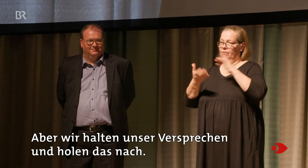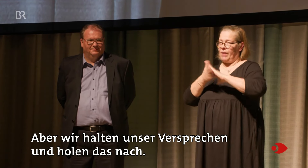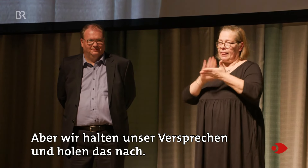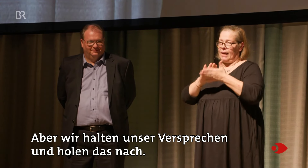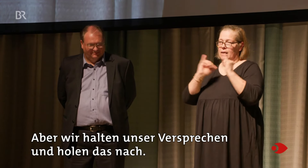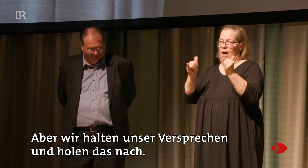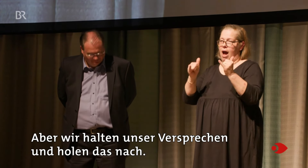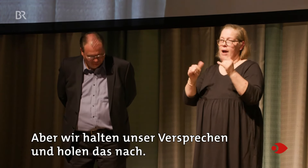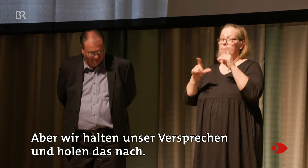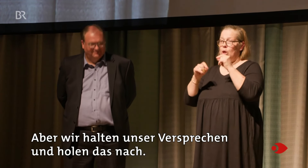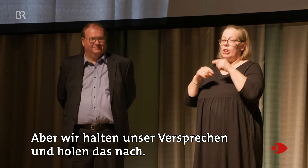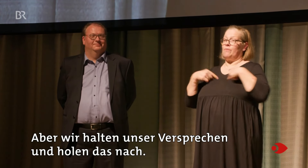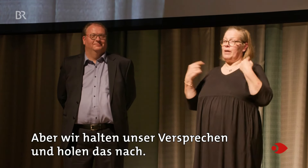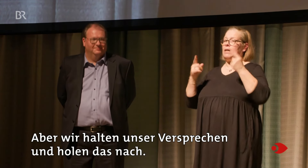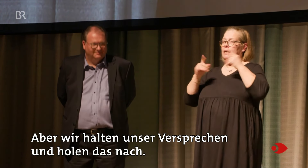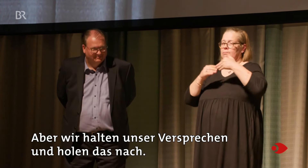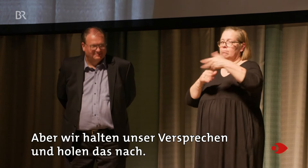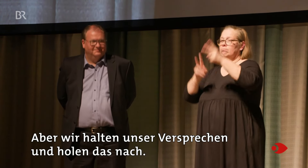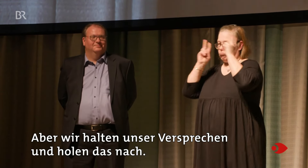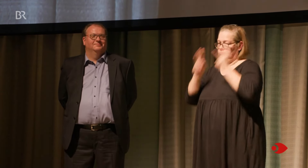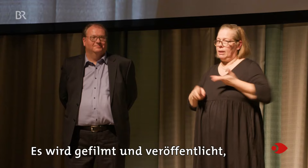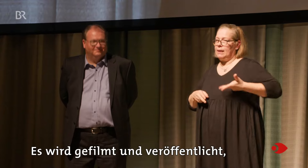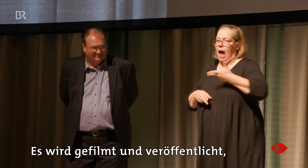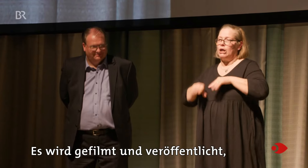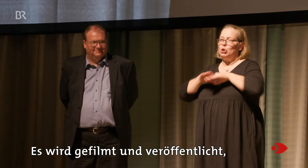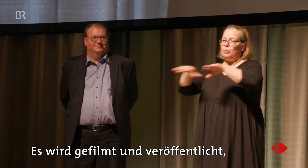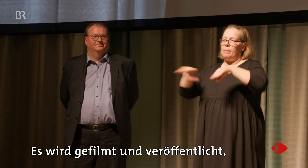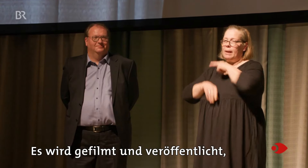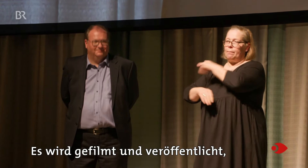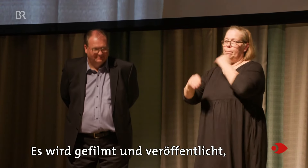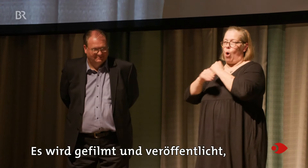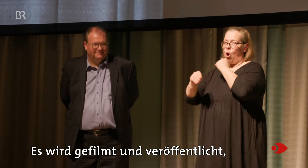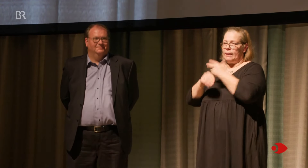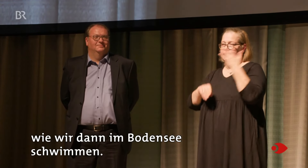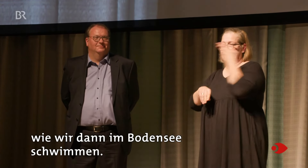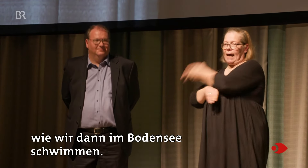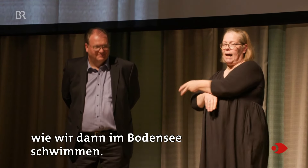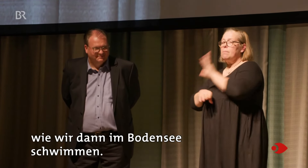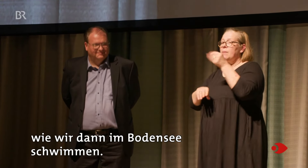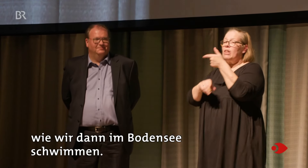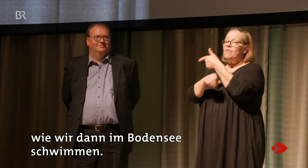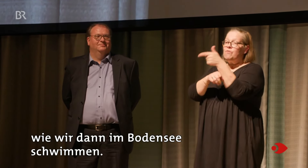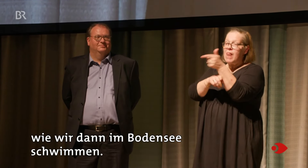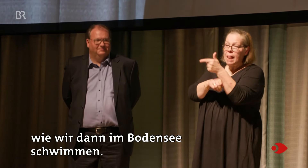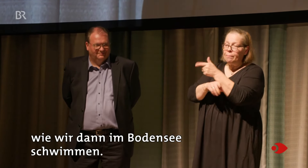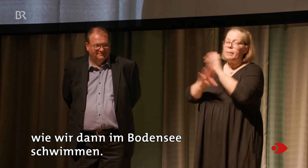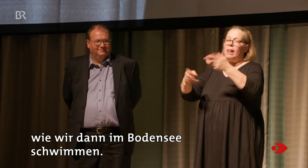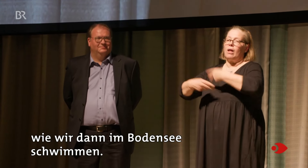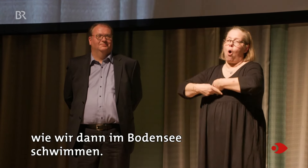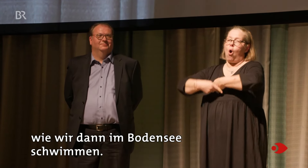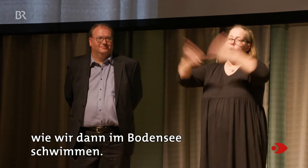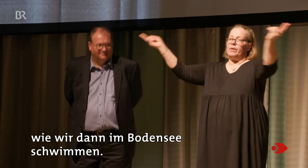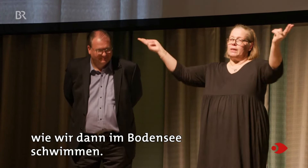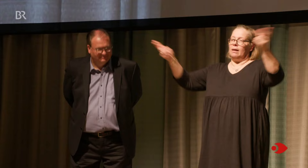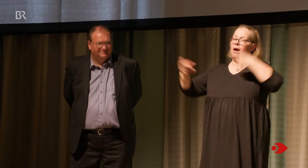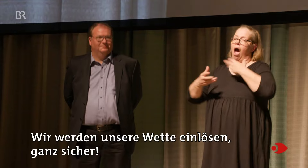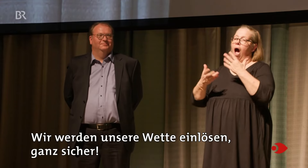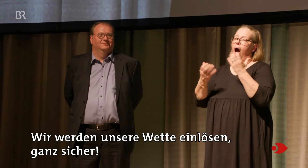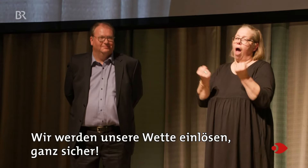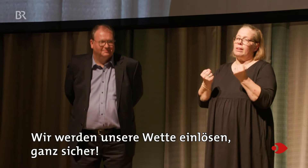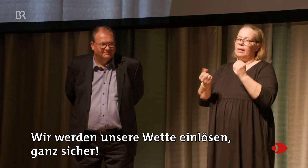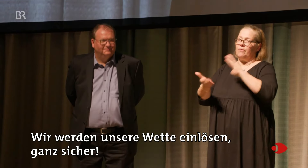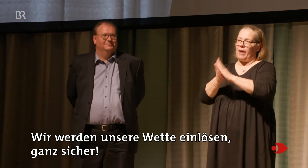unser Versprechen und holen das nach. Es wird gefilmt und veröffentlicht, wie wir dann im Bodensee schwimmen.